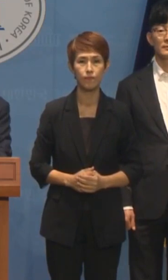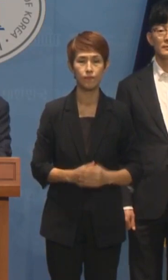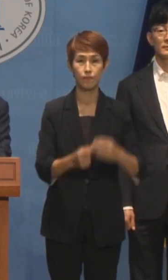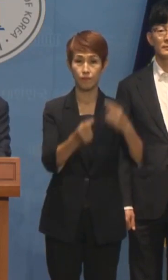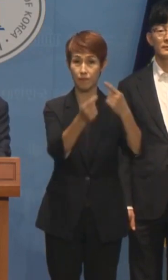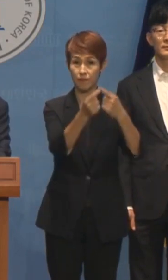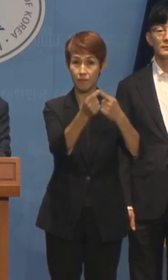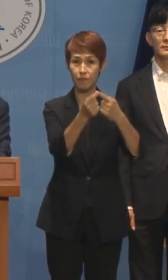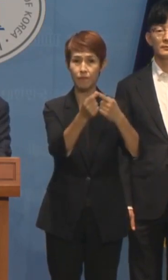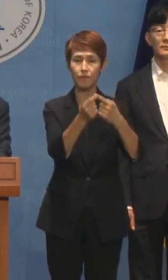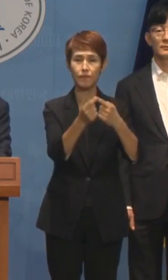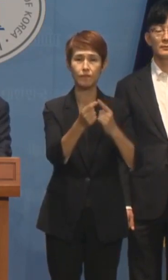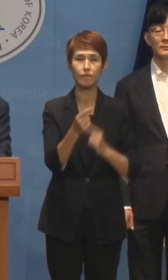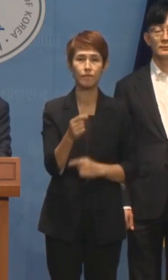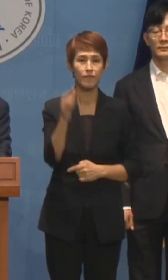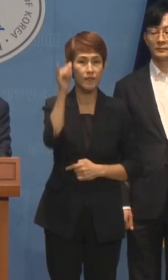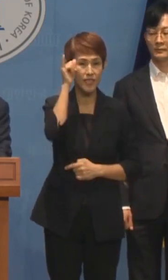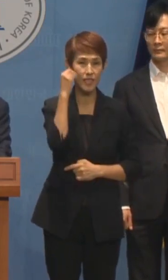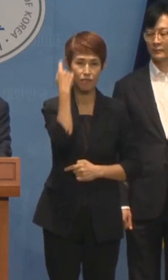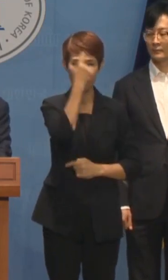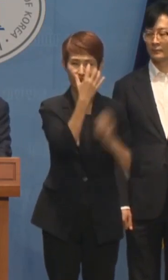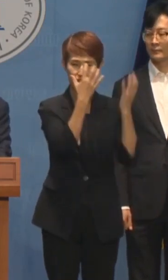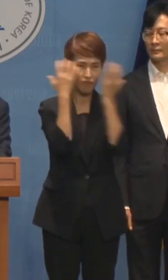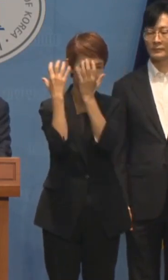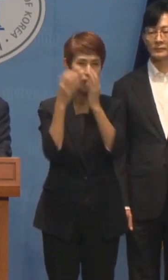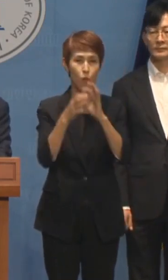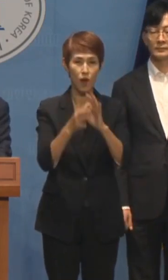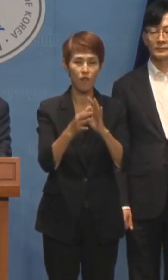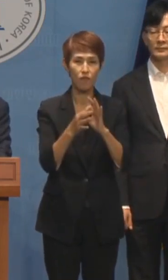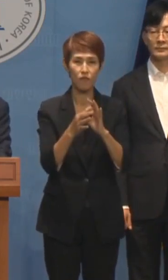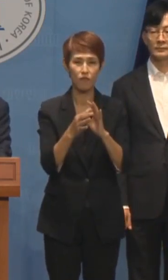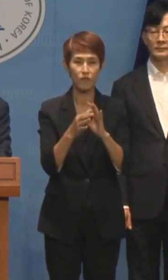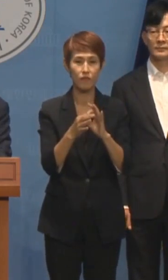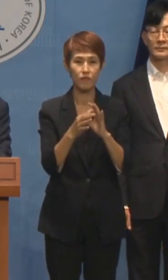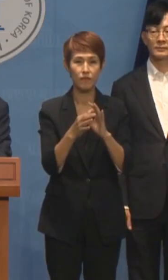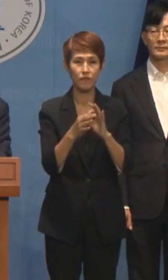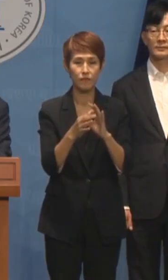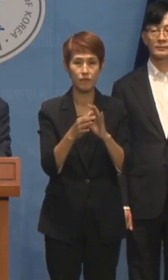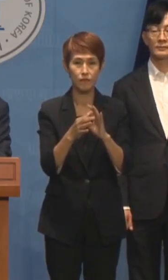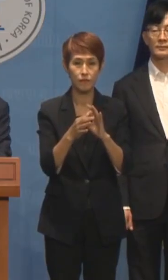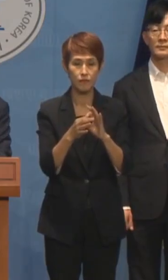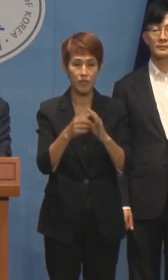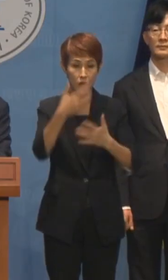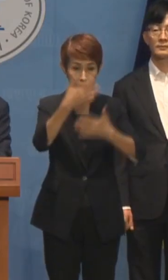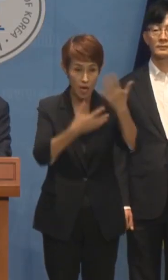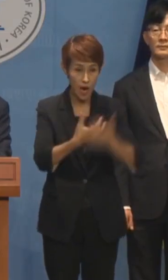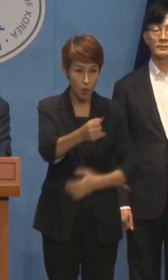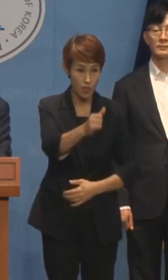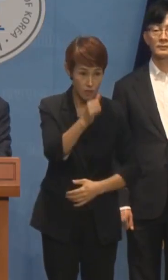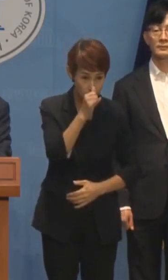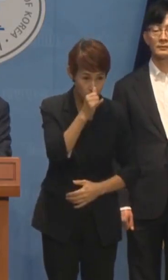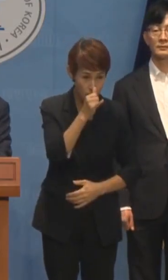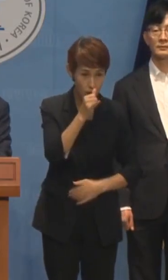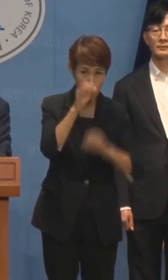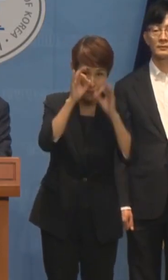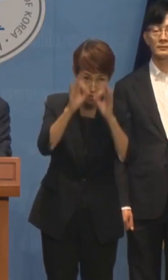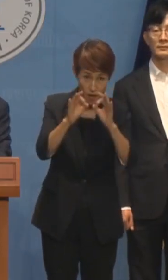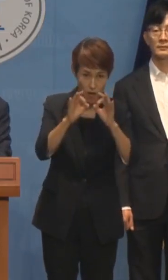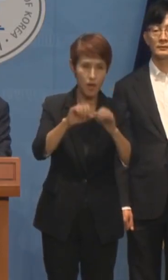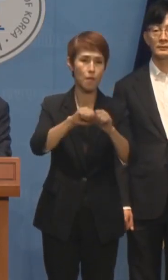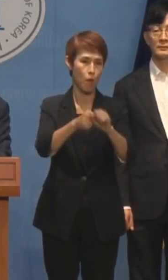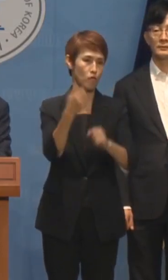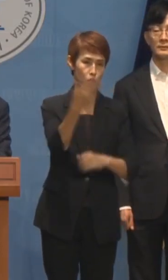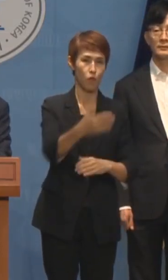첫째, 딥페이크 허위 영상물의 소지, 시청까지 처벌하고 제작, 유통에